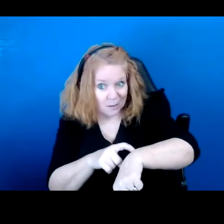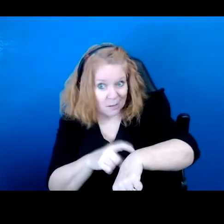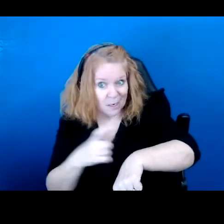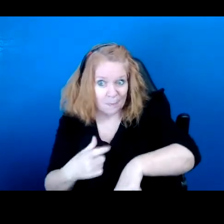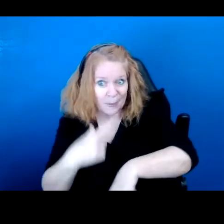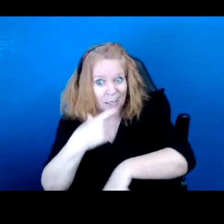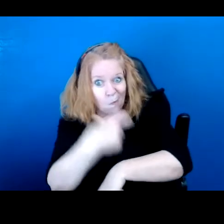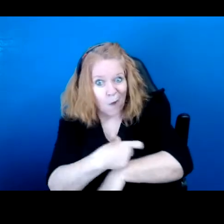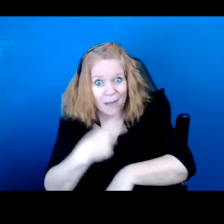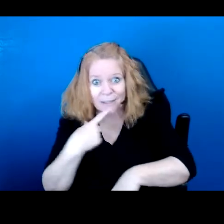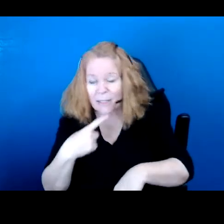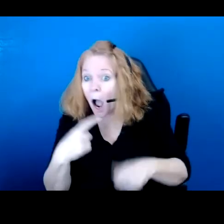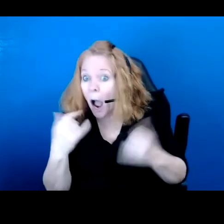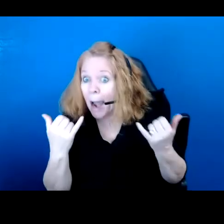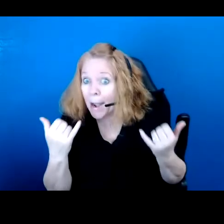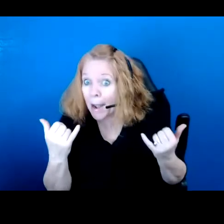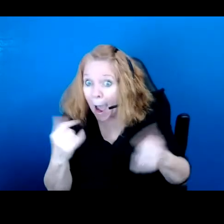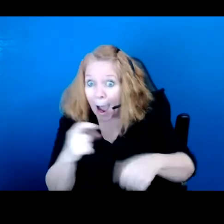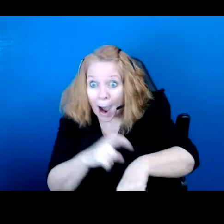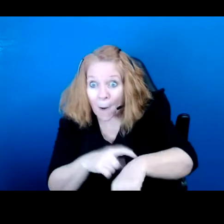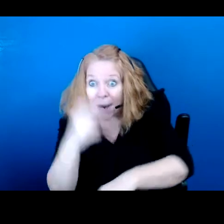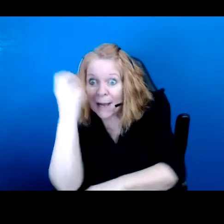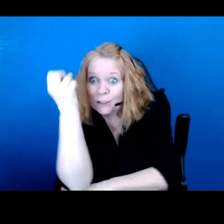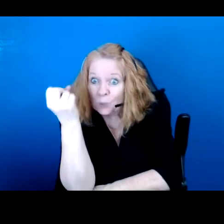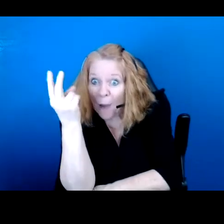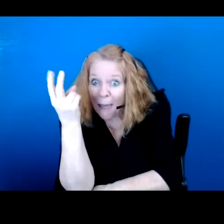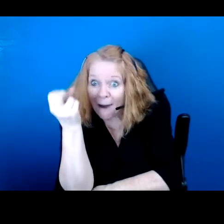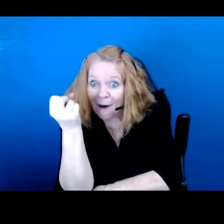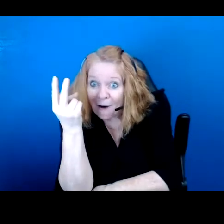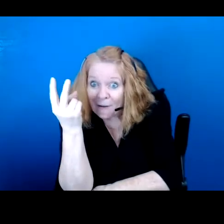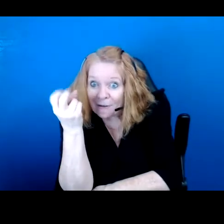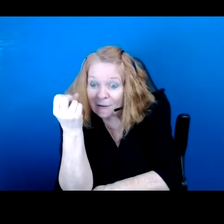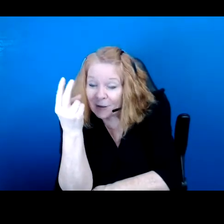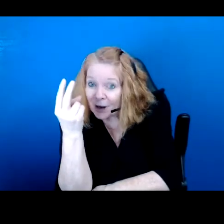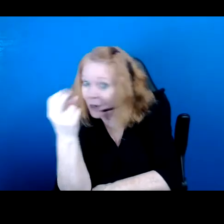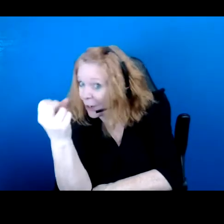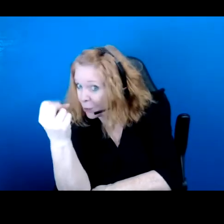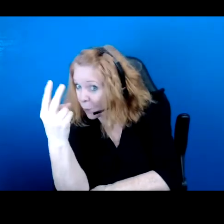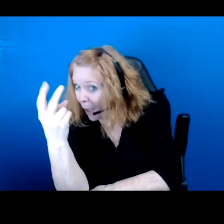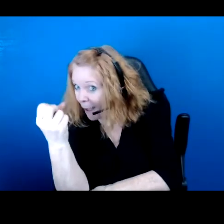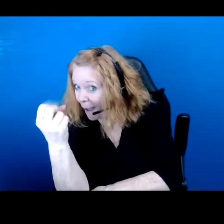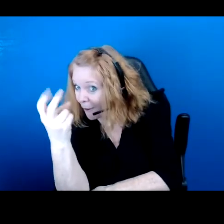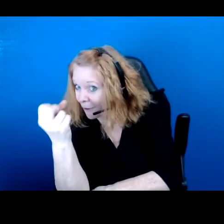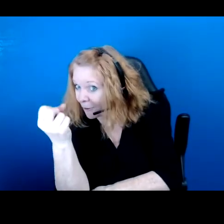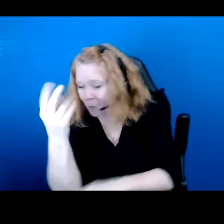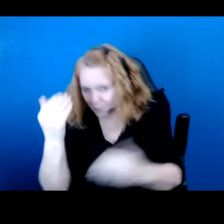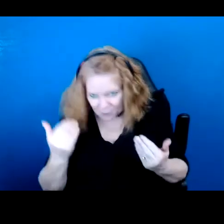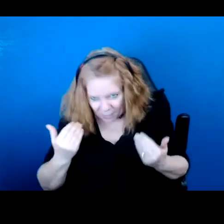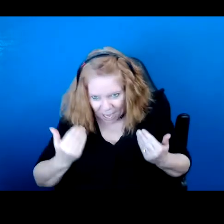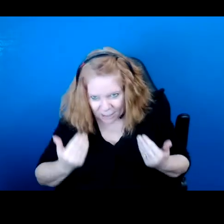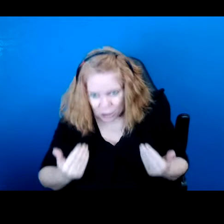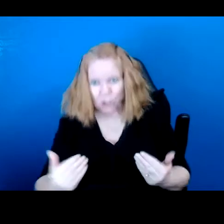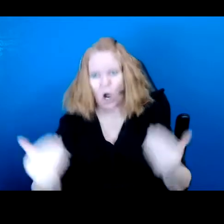y verificó el reloj y se dio acuerdo que ahora son las doce las doce en punto